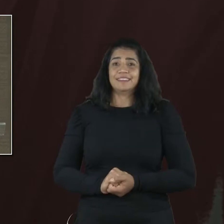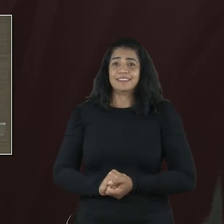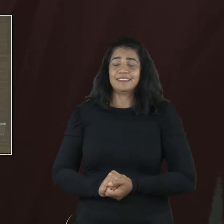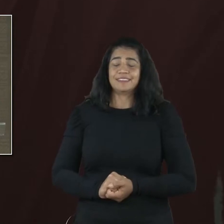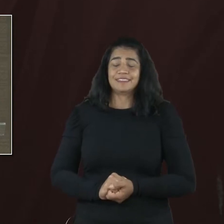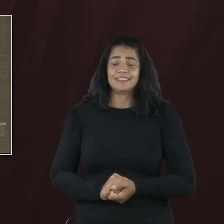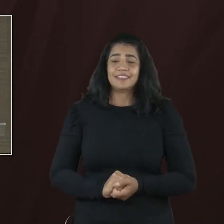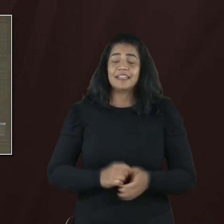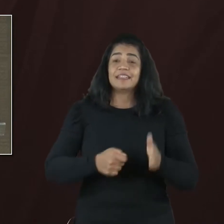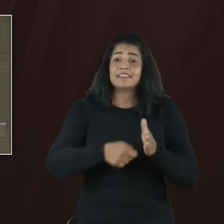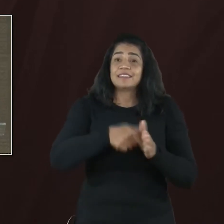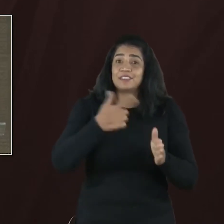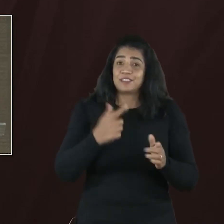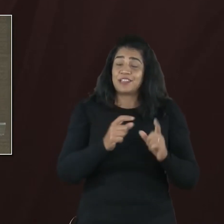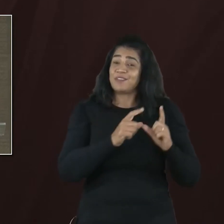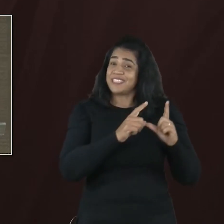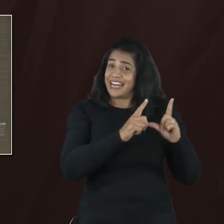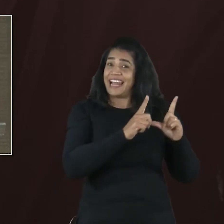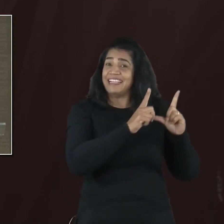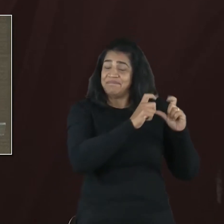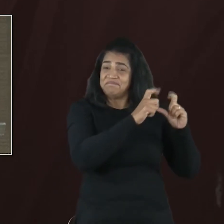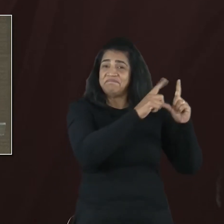Na segunda viagem,